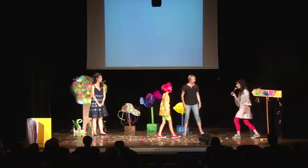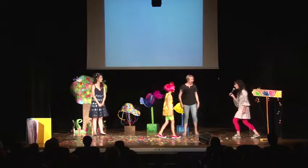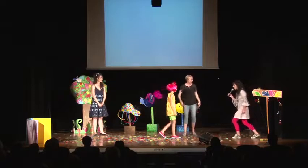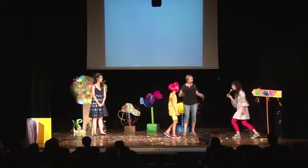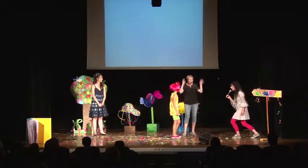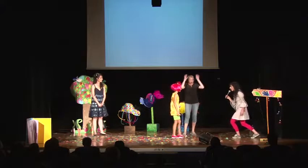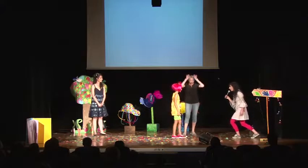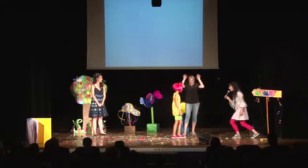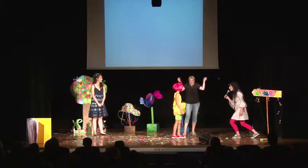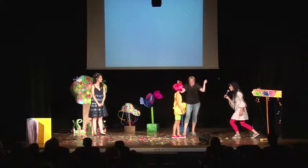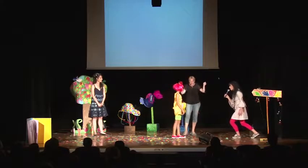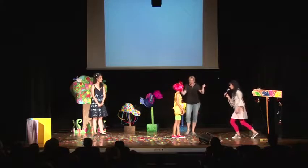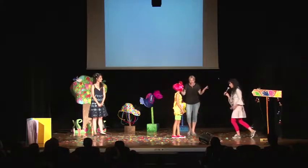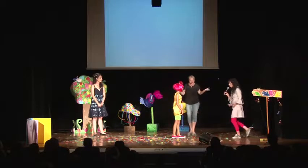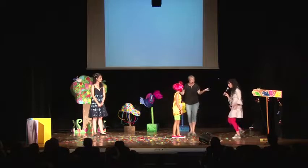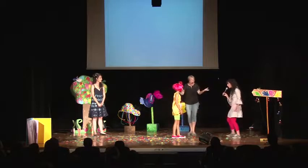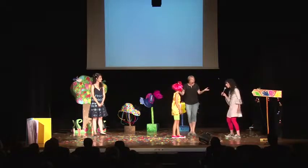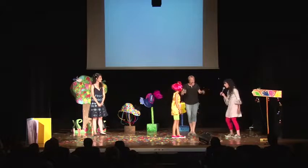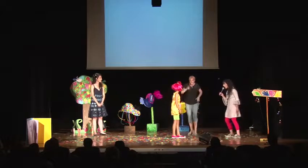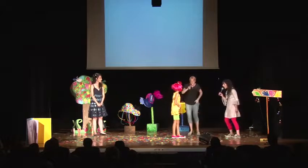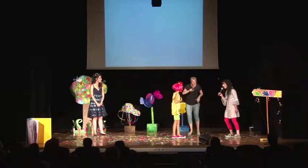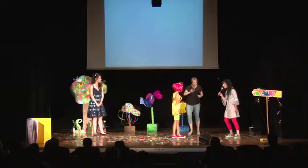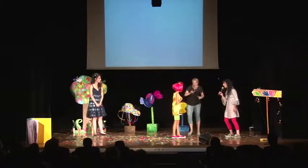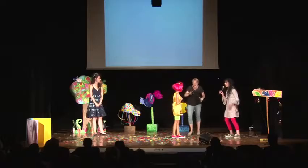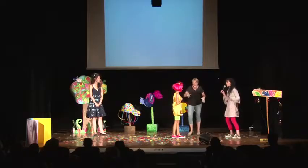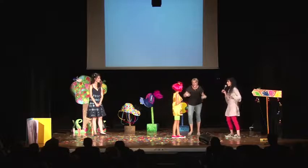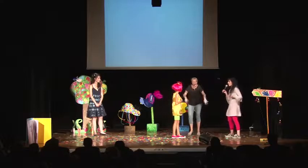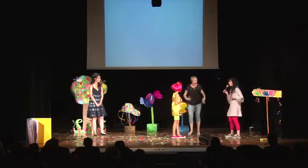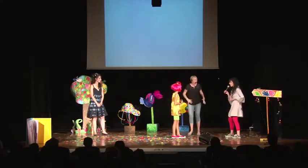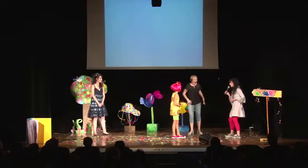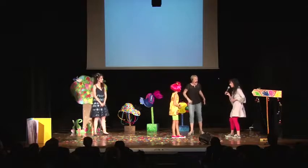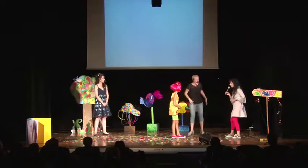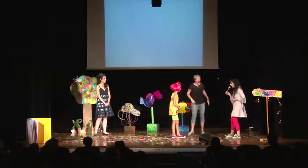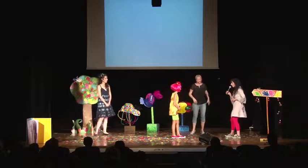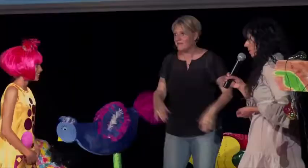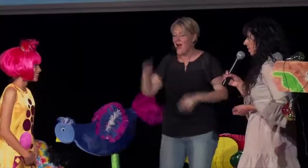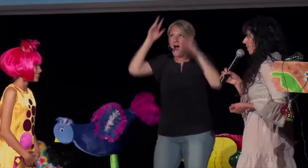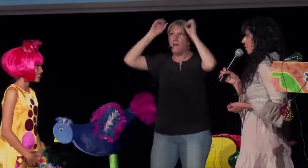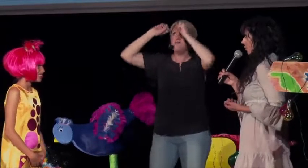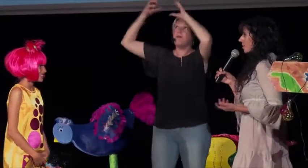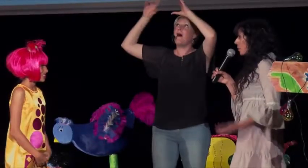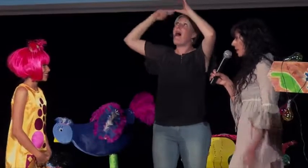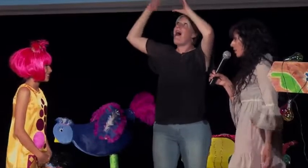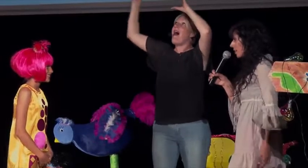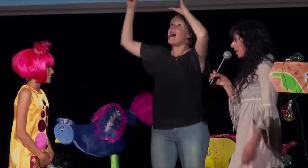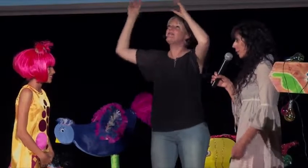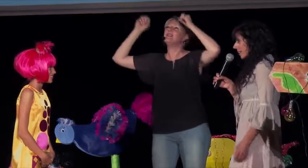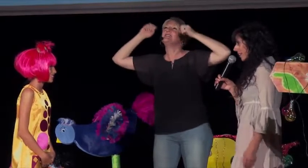Princesse, c'est pas grave. C'est vraiment toi? Mais je t'ai vue dans mes rêves. Je t'ai imaginée, je t'ai